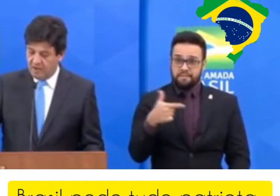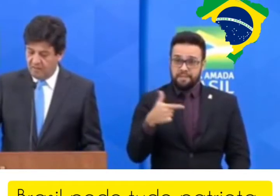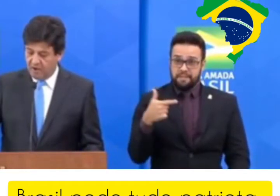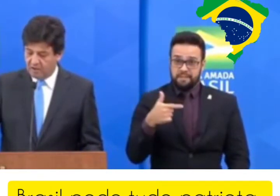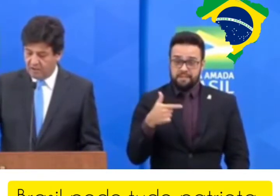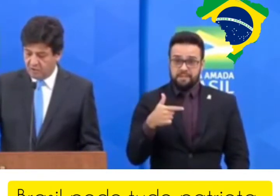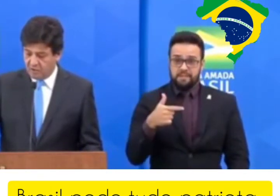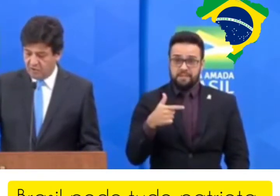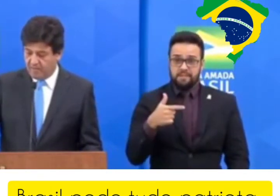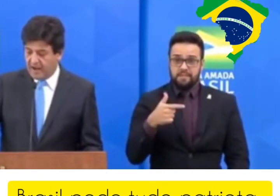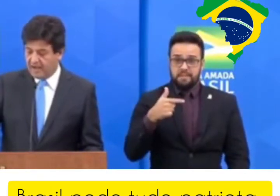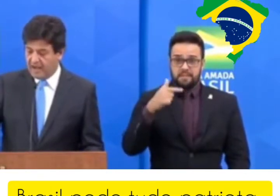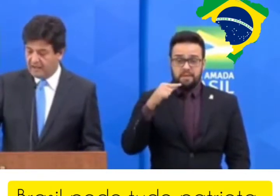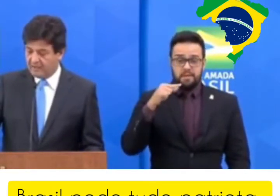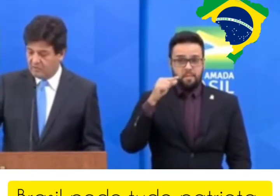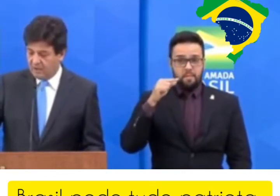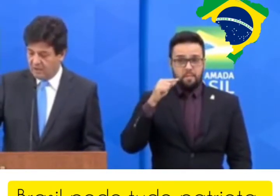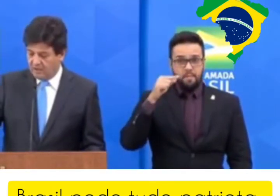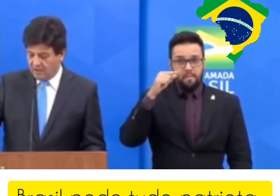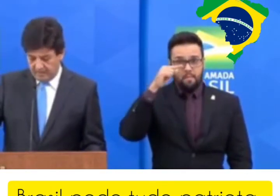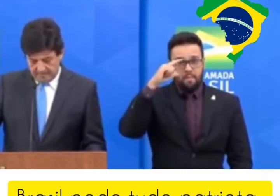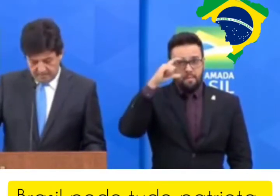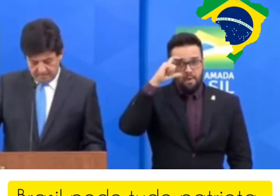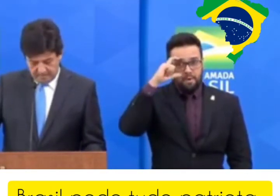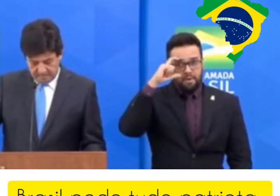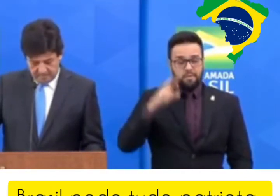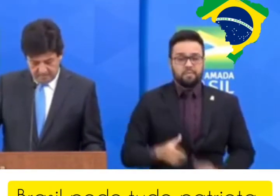Civil, Walter Souza Braga Neto.